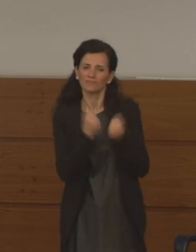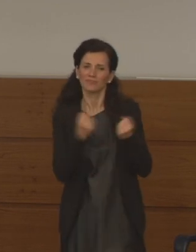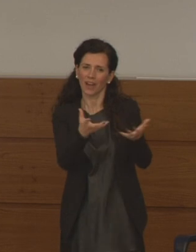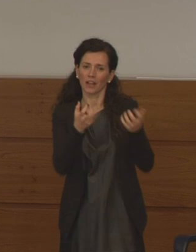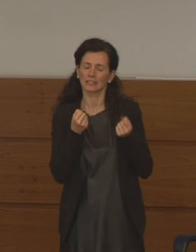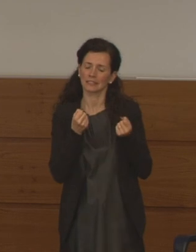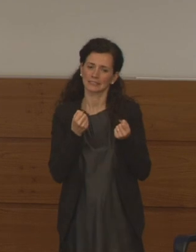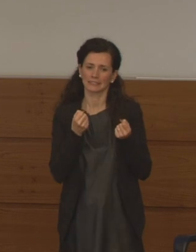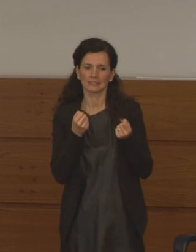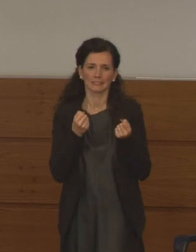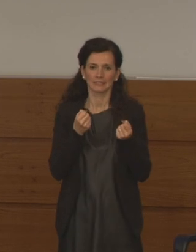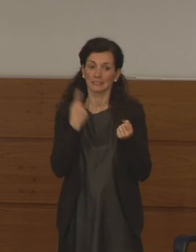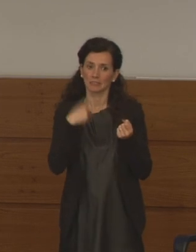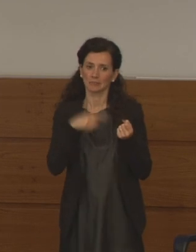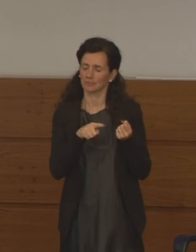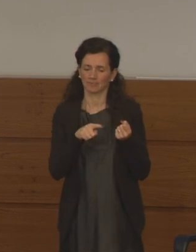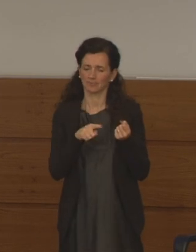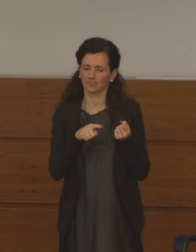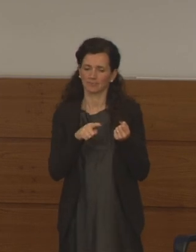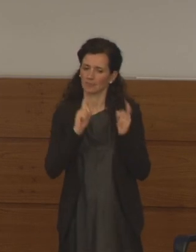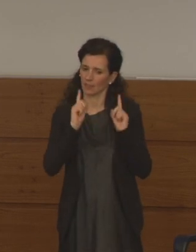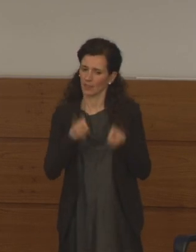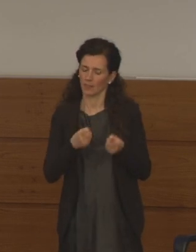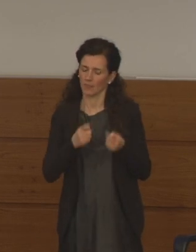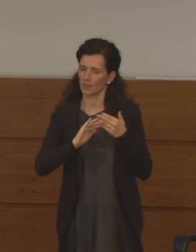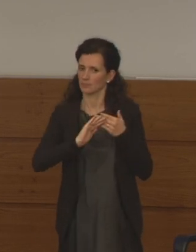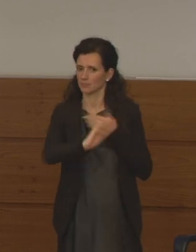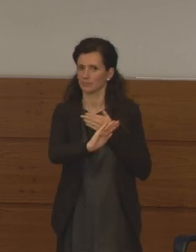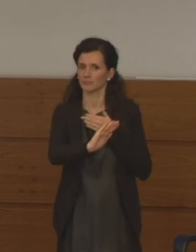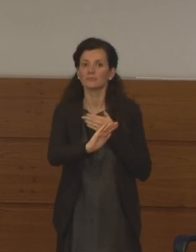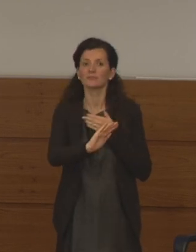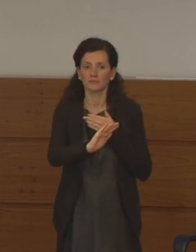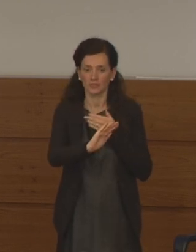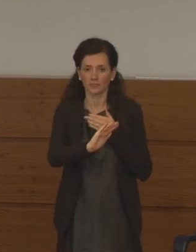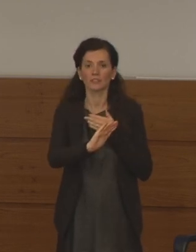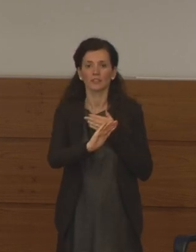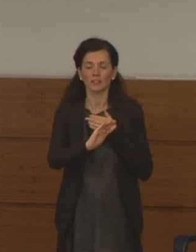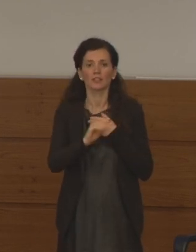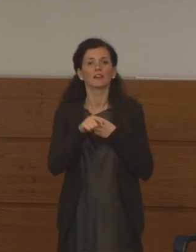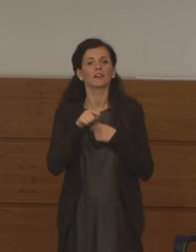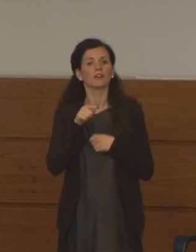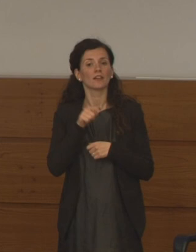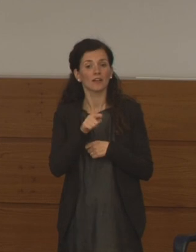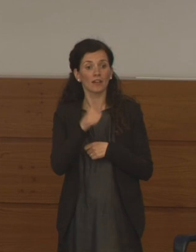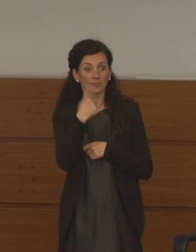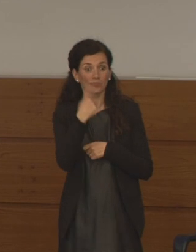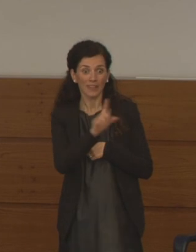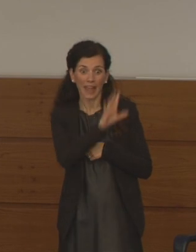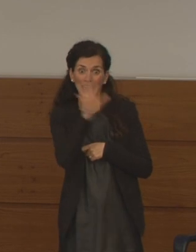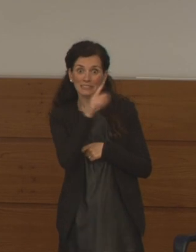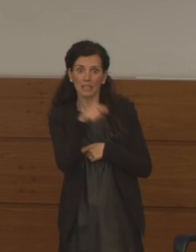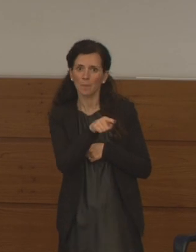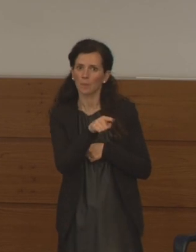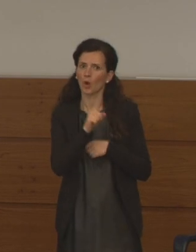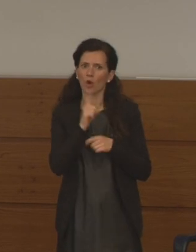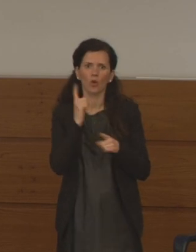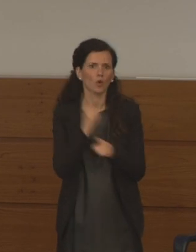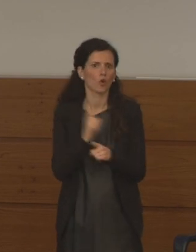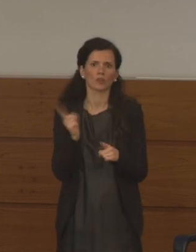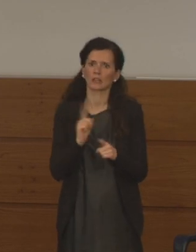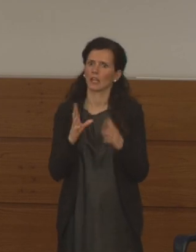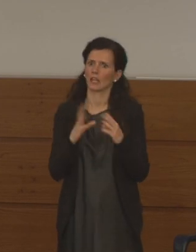non solo da stigmatizzare ma siano esattamente l'esempio di quello che non va affatto lo abbiamo detto